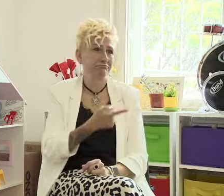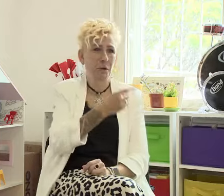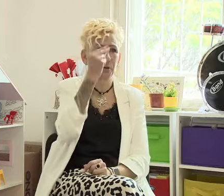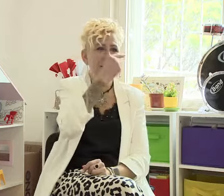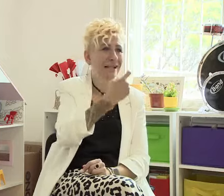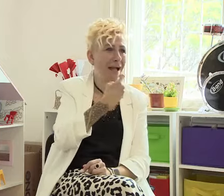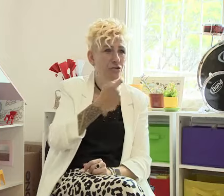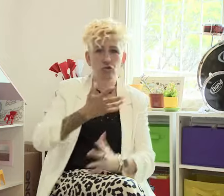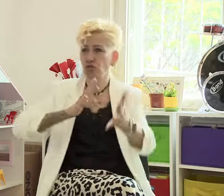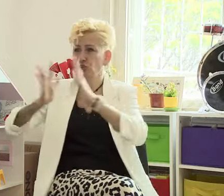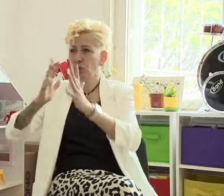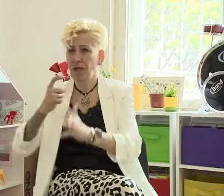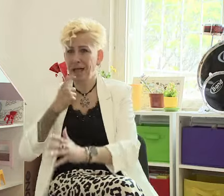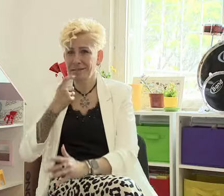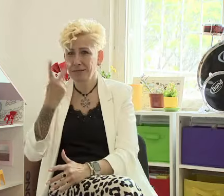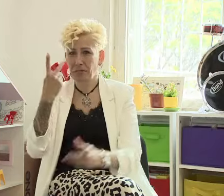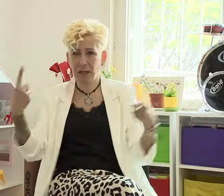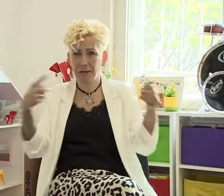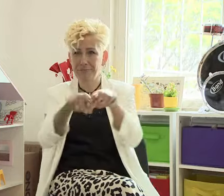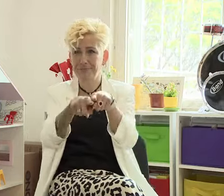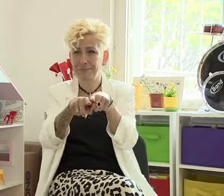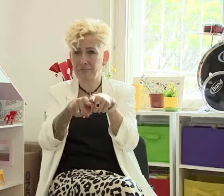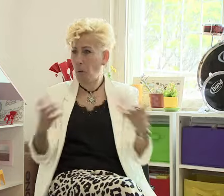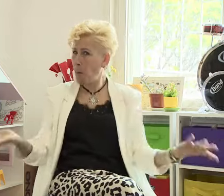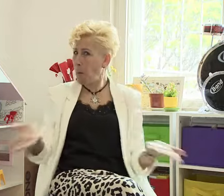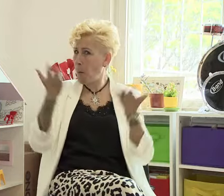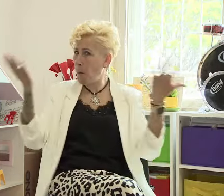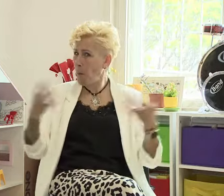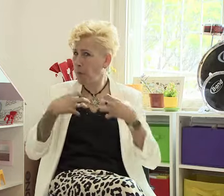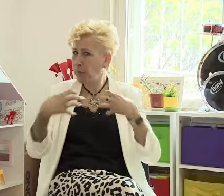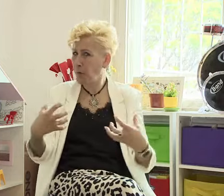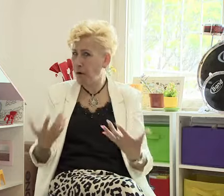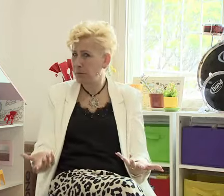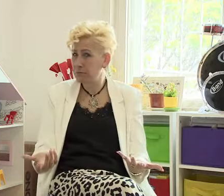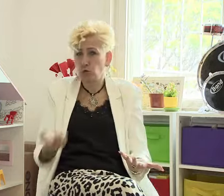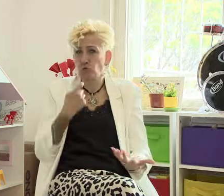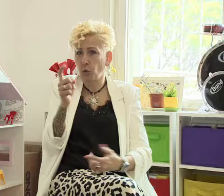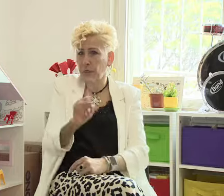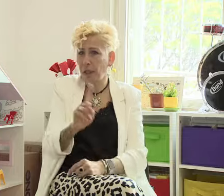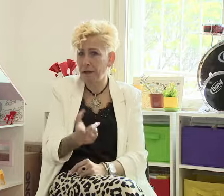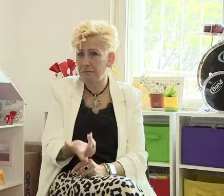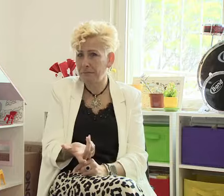терапия. Всичко това е едно богатство. И защо не?